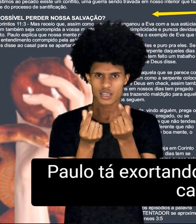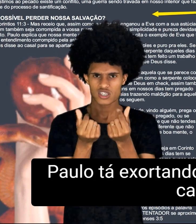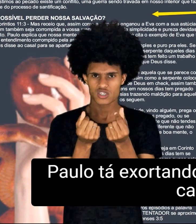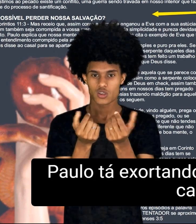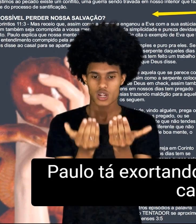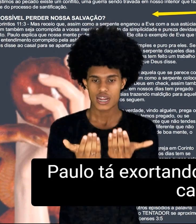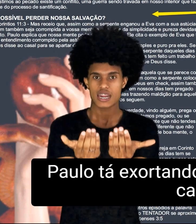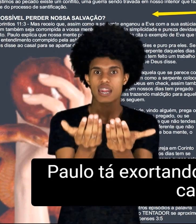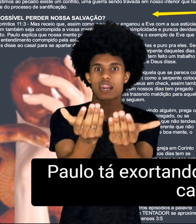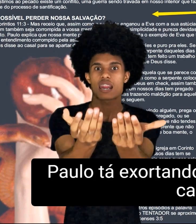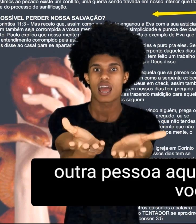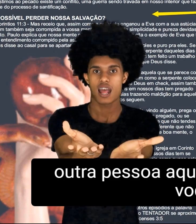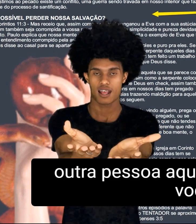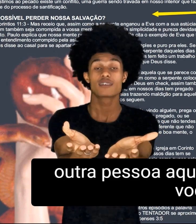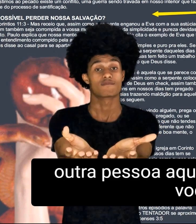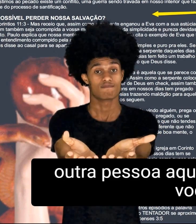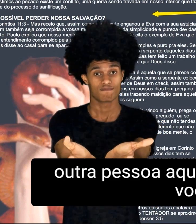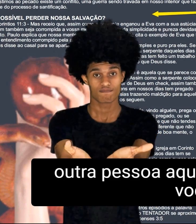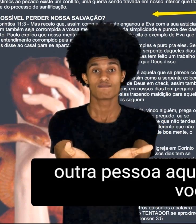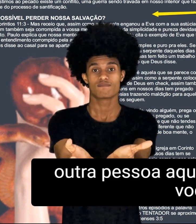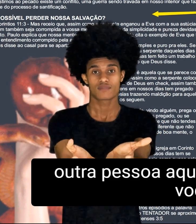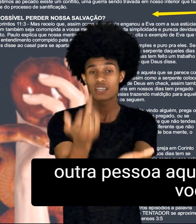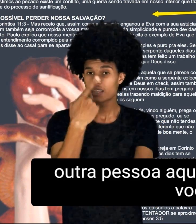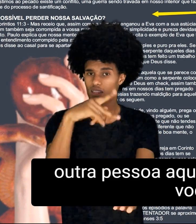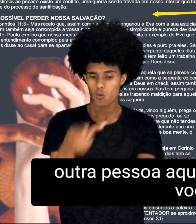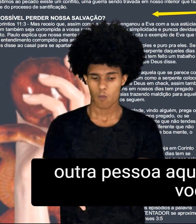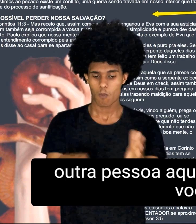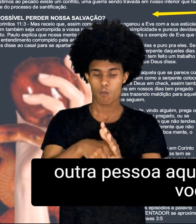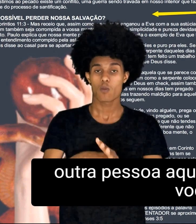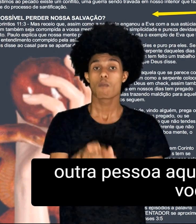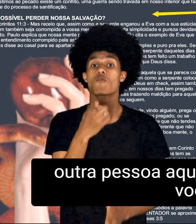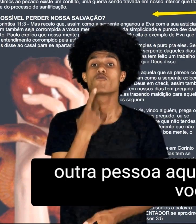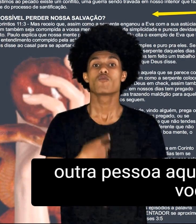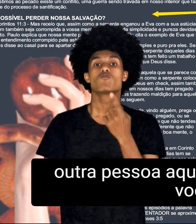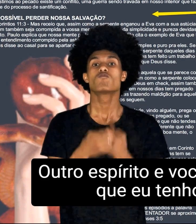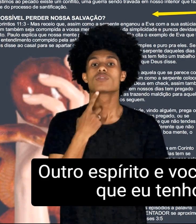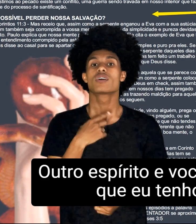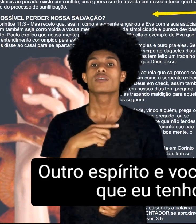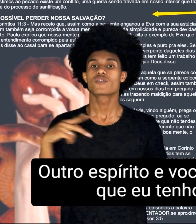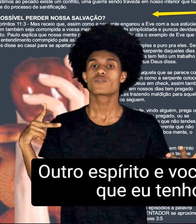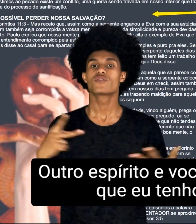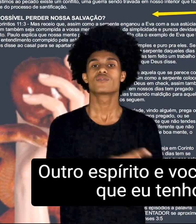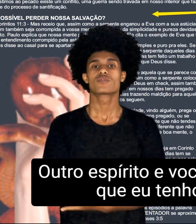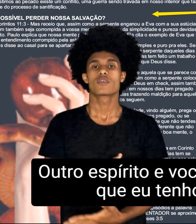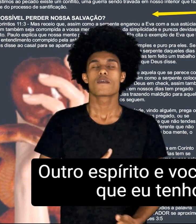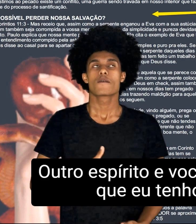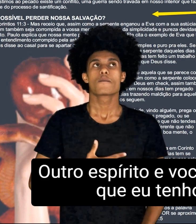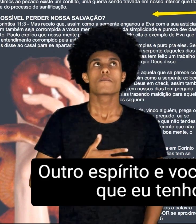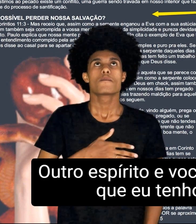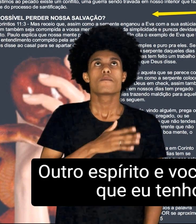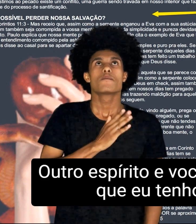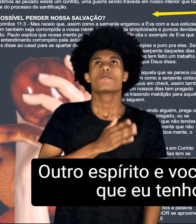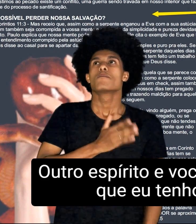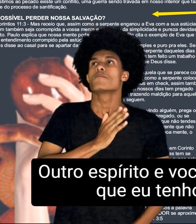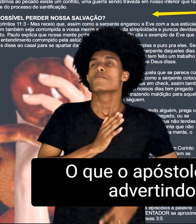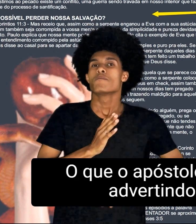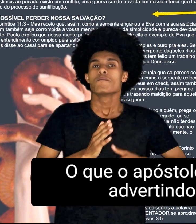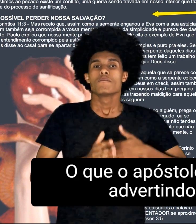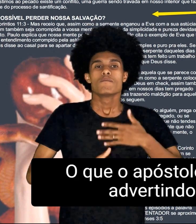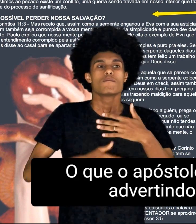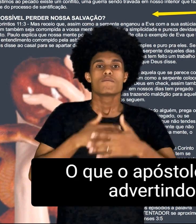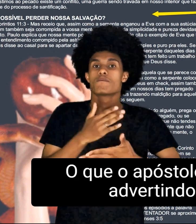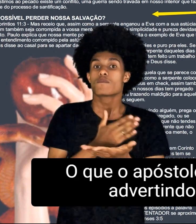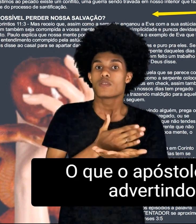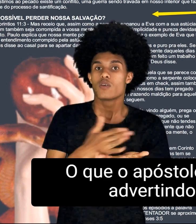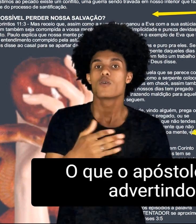coríntios assim, ele fala, cara, se chegar outra pessoa aqui pregando outro evangelho e vocês aceitam outro espírito e vocês aceitam diferente daqueles que eu tenho colocado para